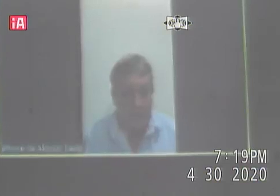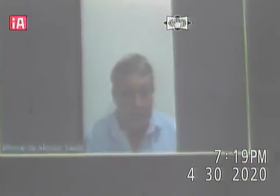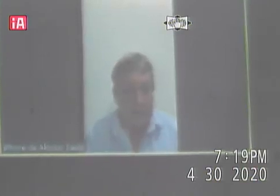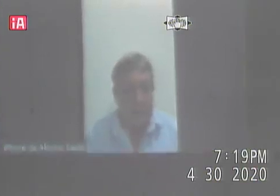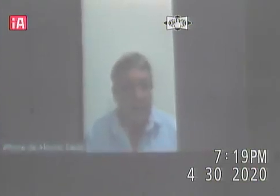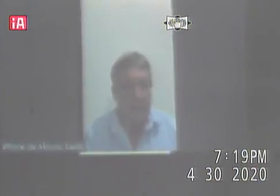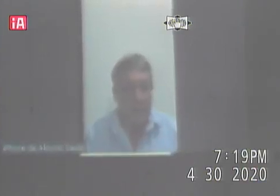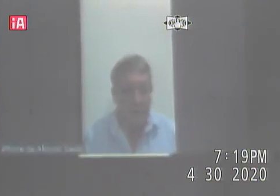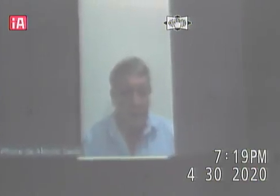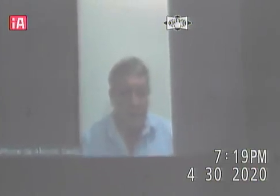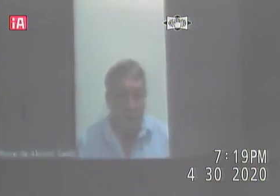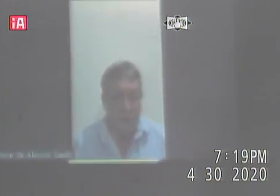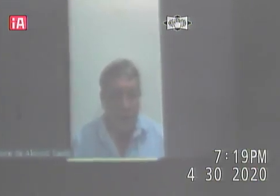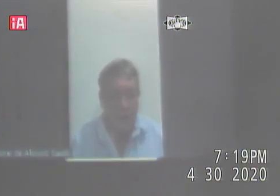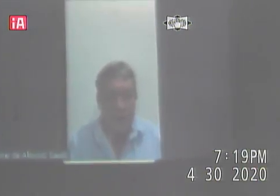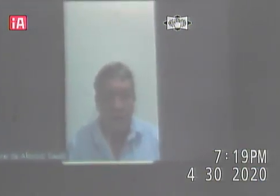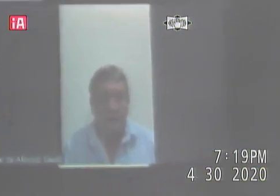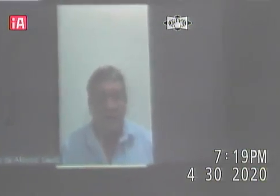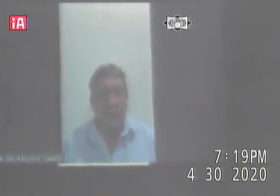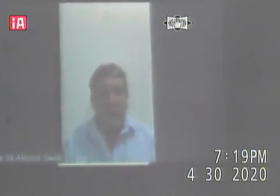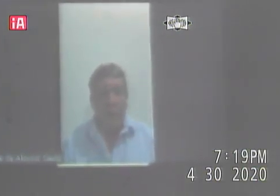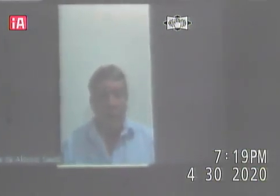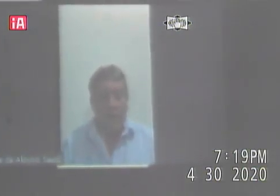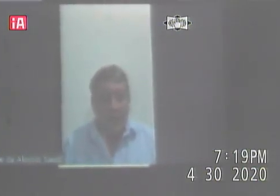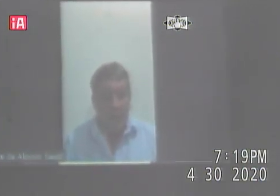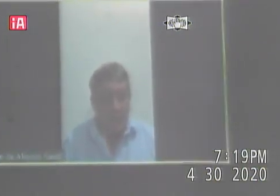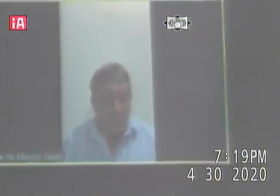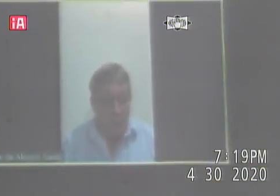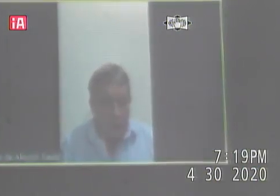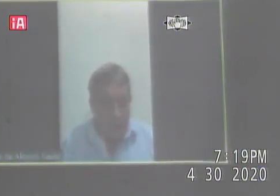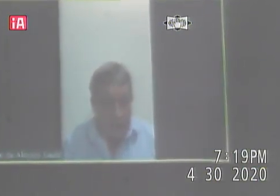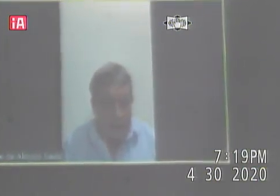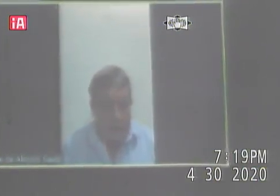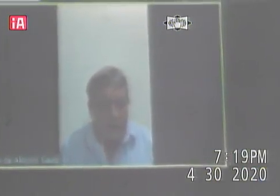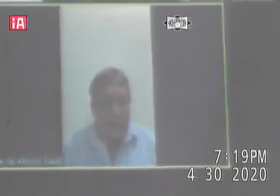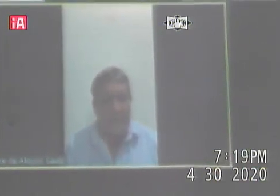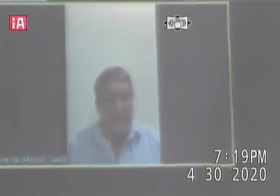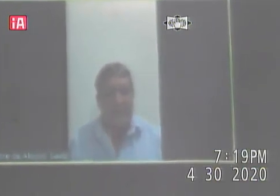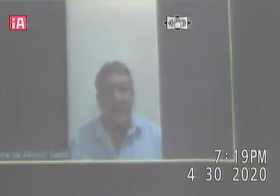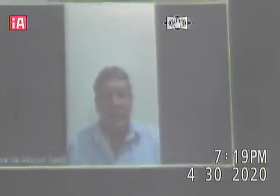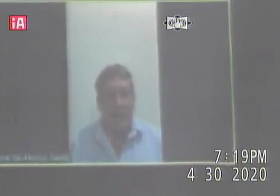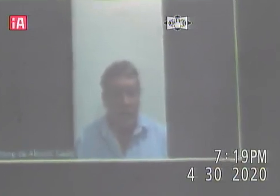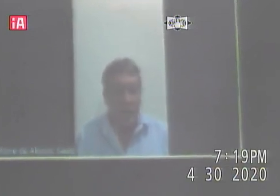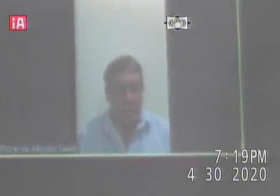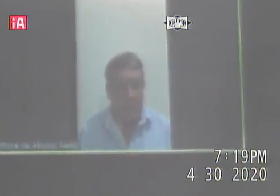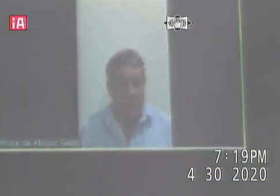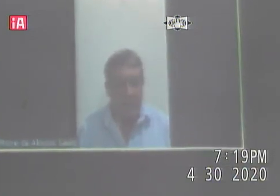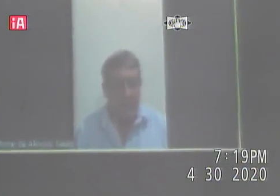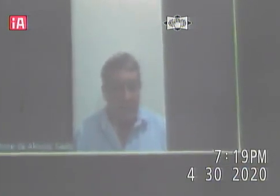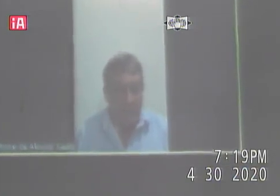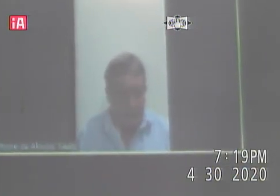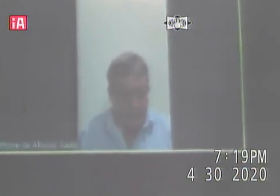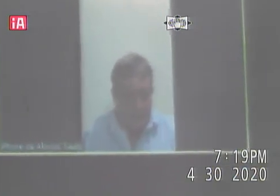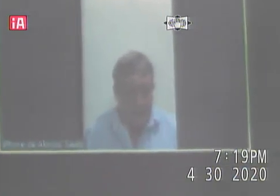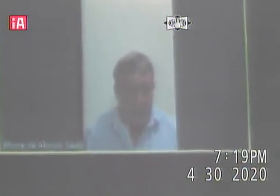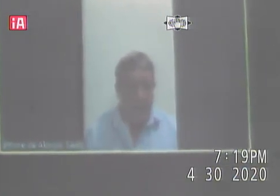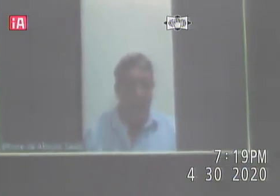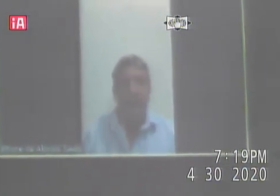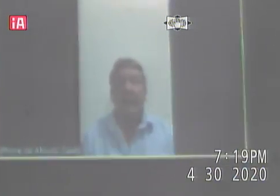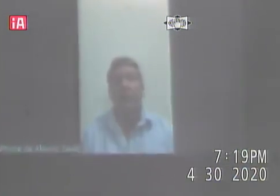Soraya, também nas redes sociais. O Hospital Escola está na Central de Regulação de